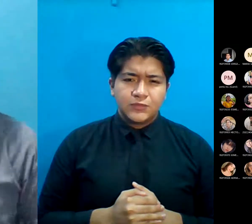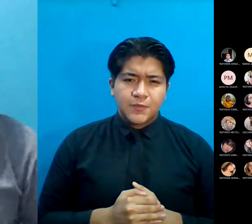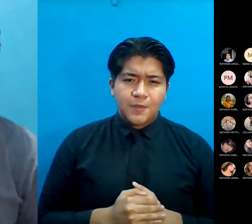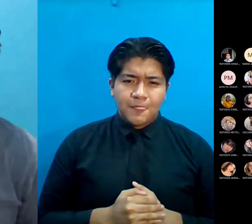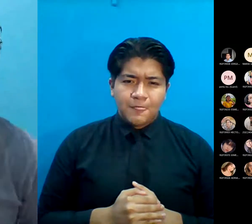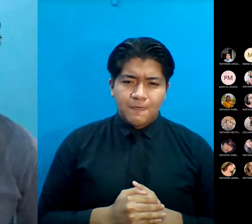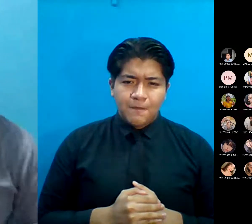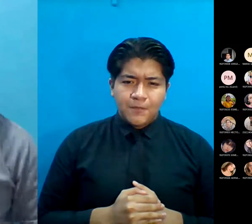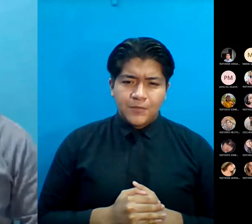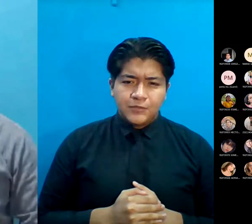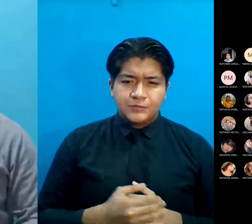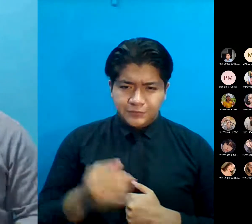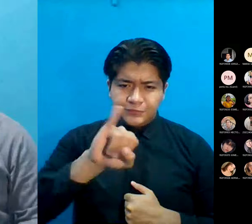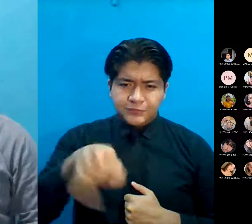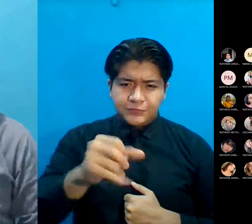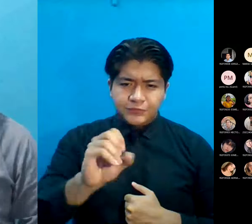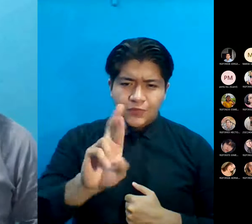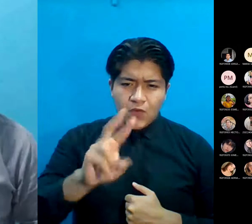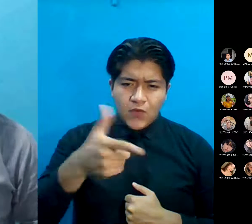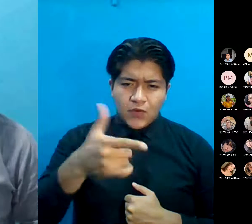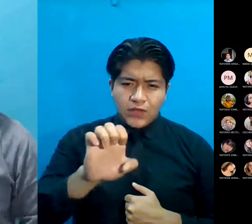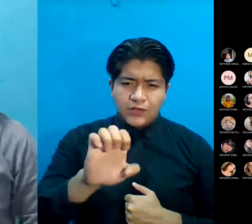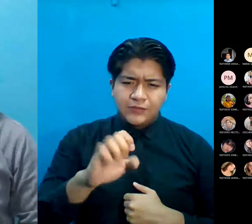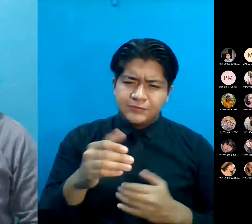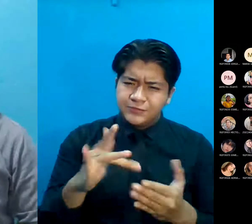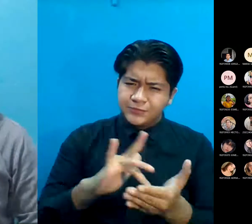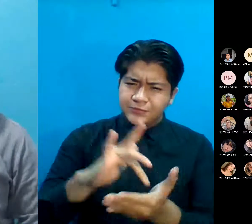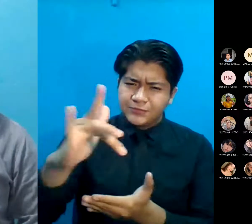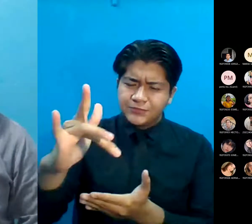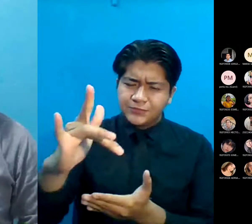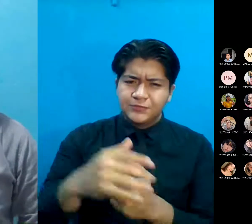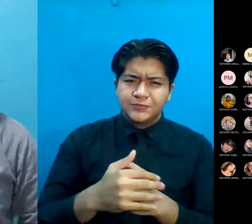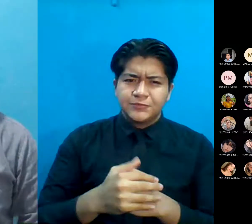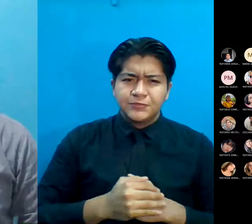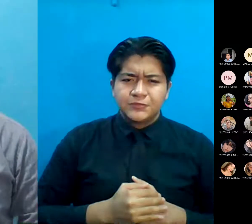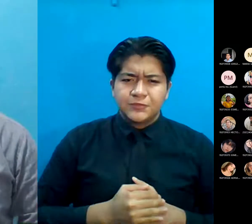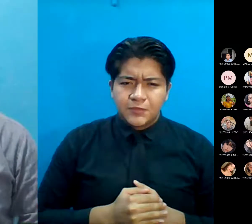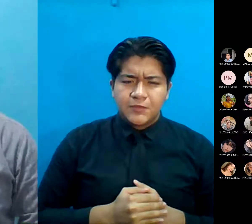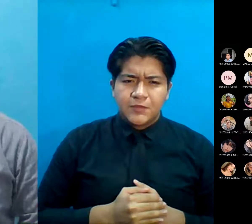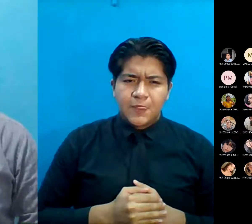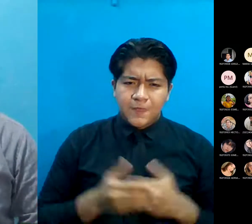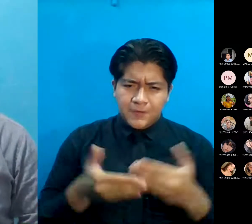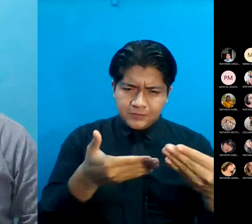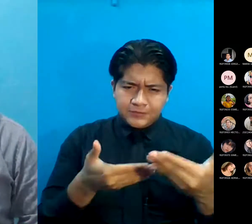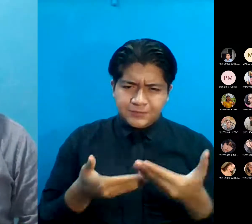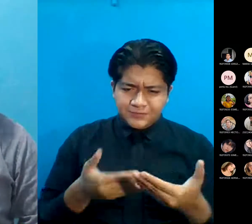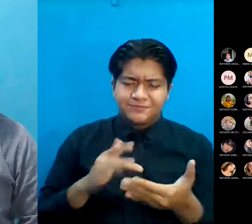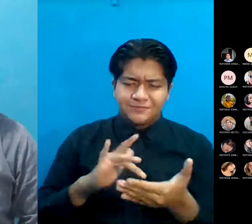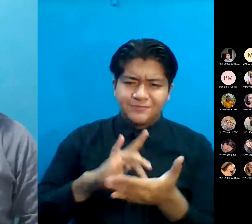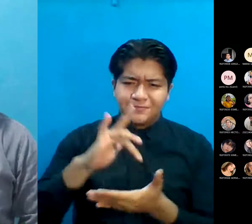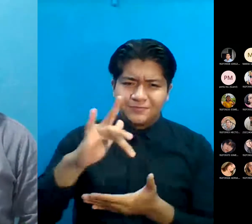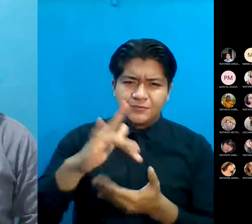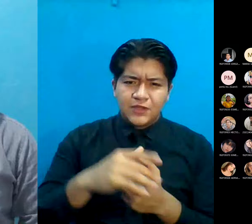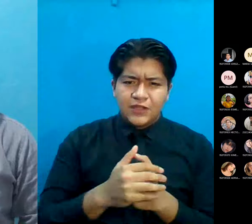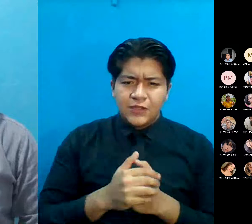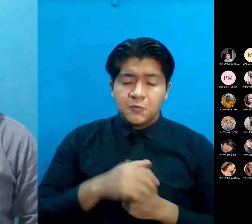Muchas gracias, Jorge. Muchas gracias también al cuerpo docente y administrativo del cual, como bien señalaba